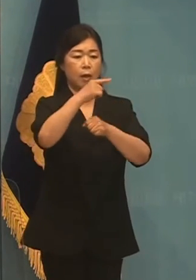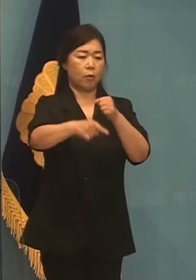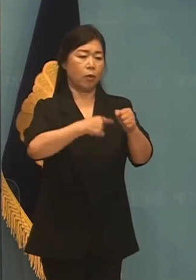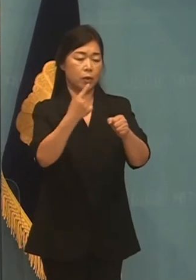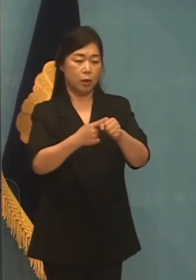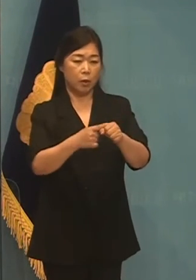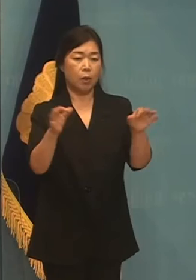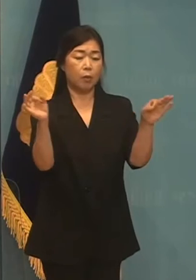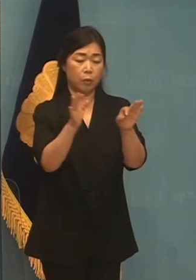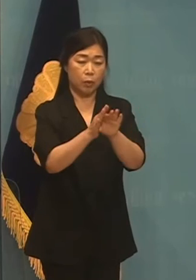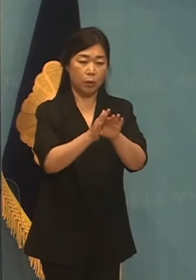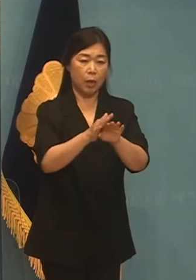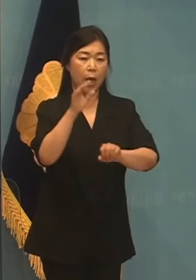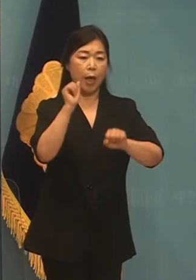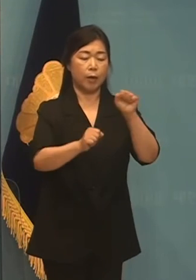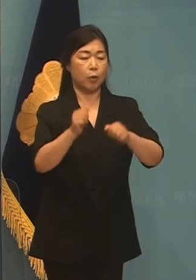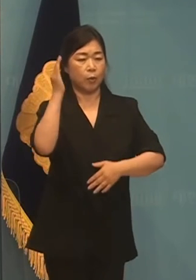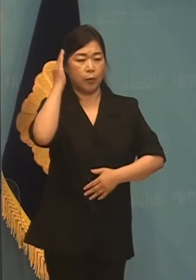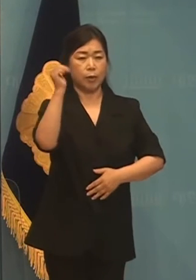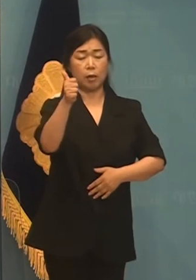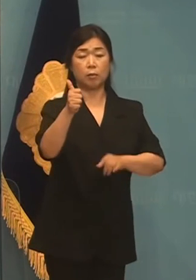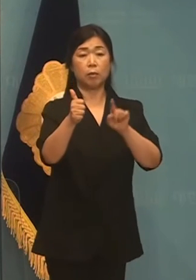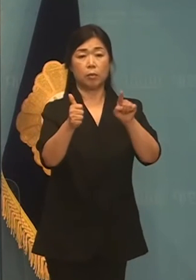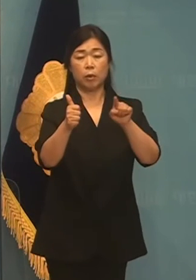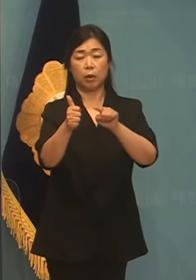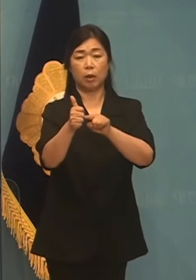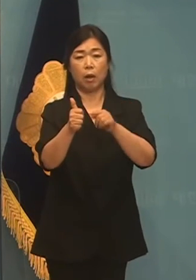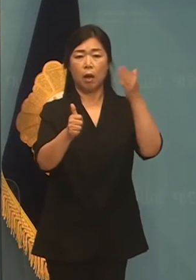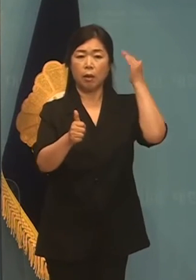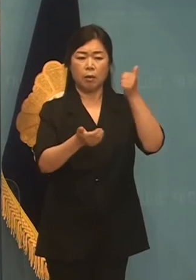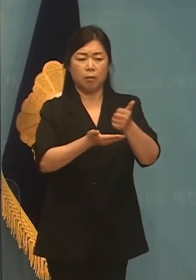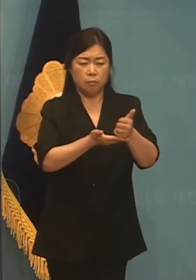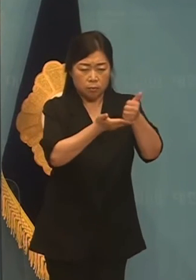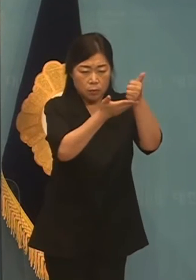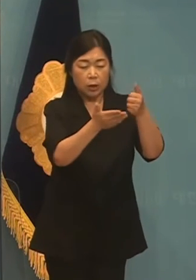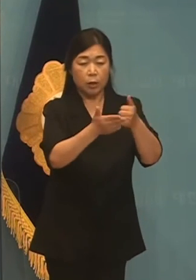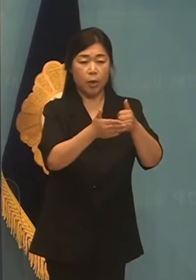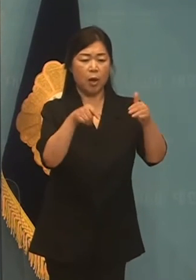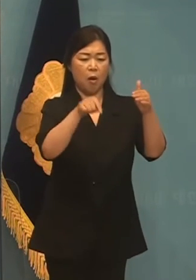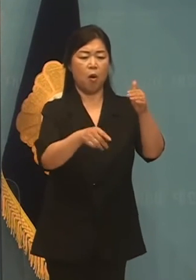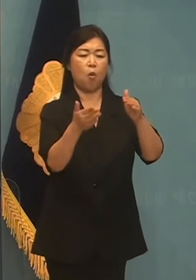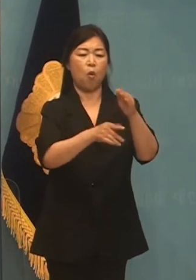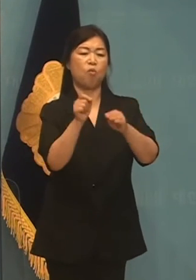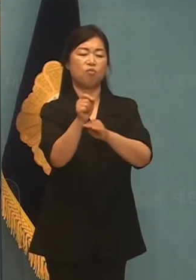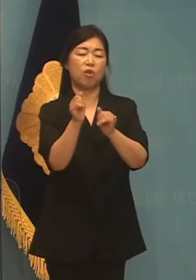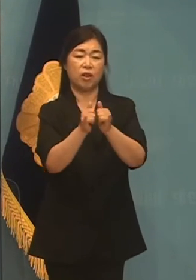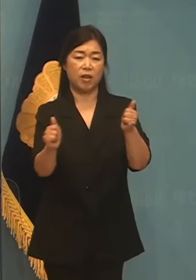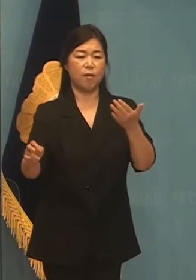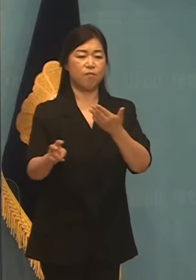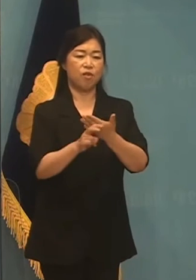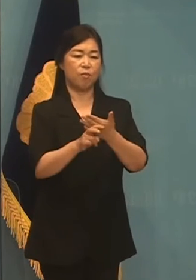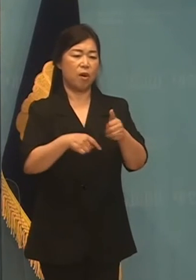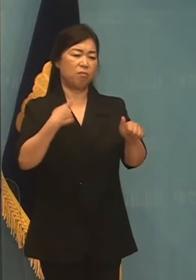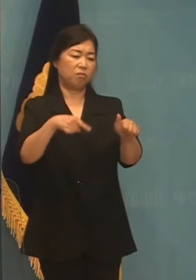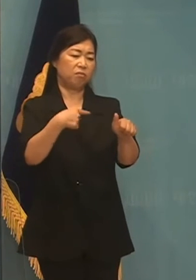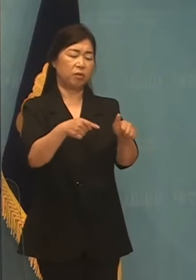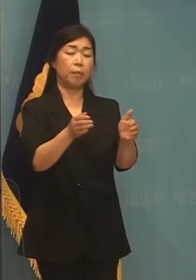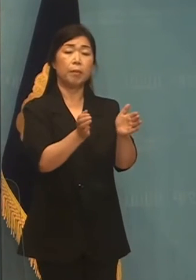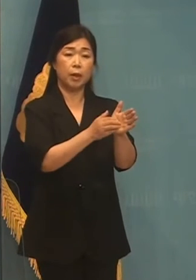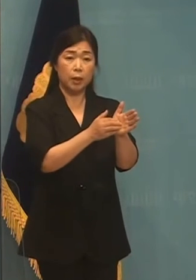행동대장입니다. 대통령의 뜻을 따른다며 산하 공무원에게 불법을